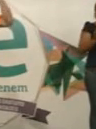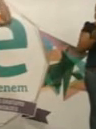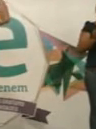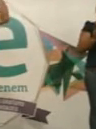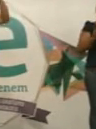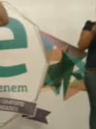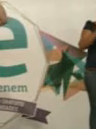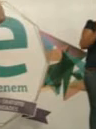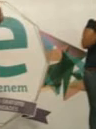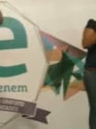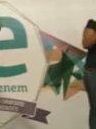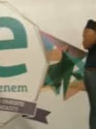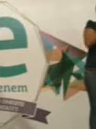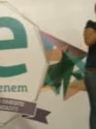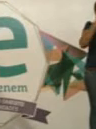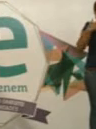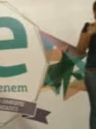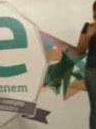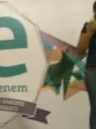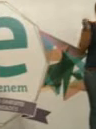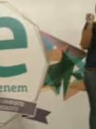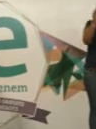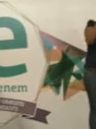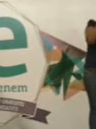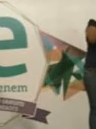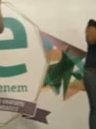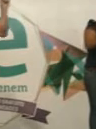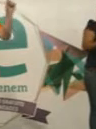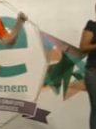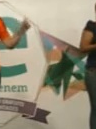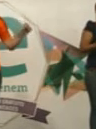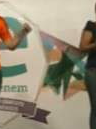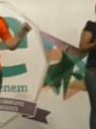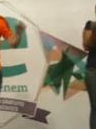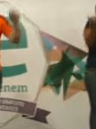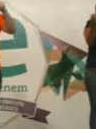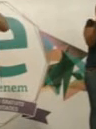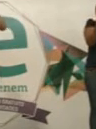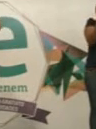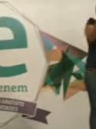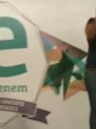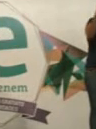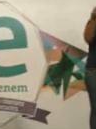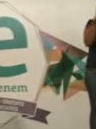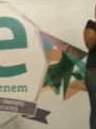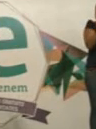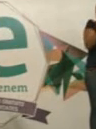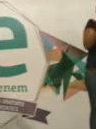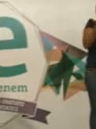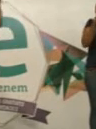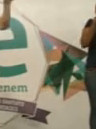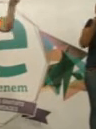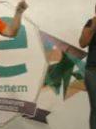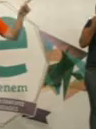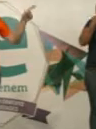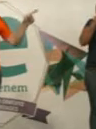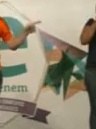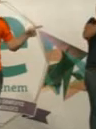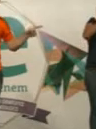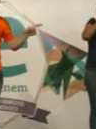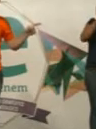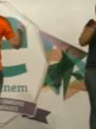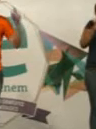saúde, educação e tal, pegar o dinheiro para construir estádio? Essa discussão que existe hoje também aconteceu